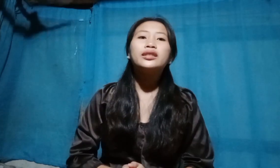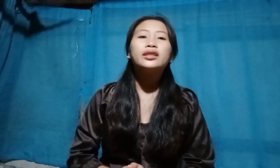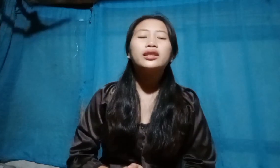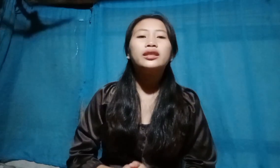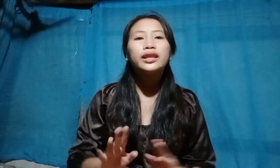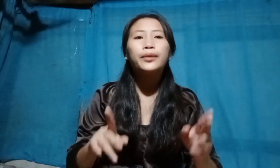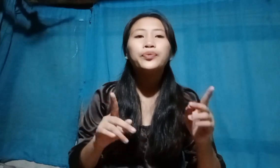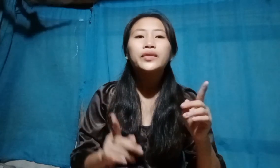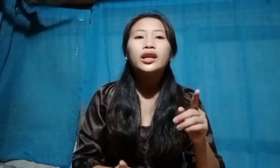Sige.